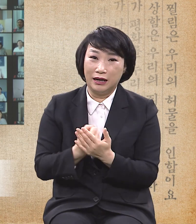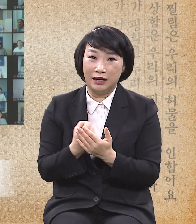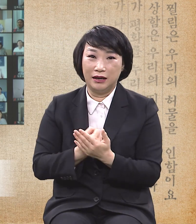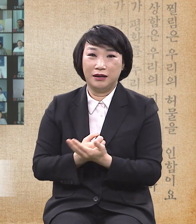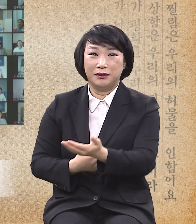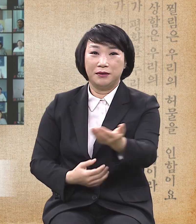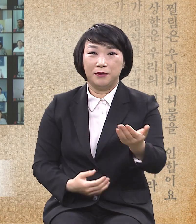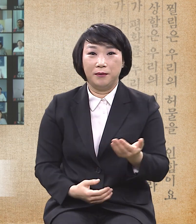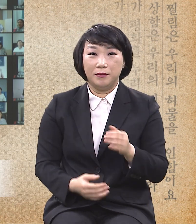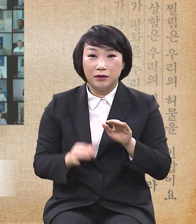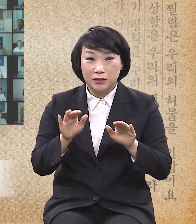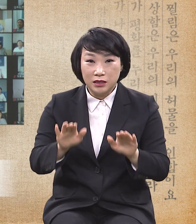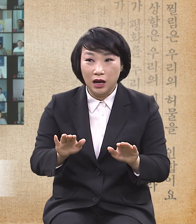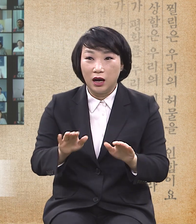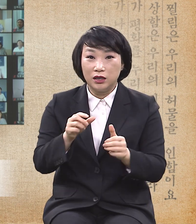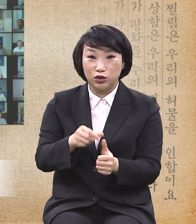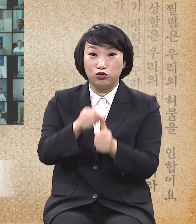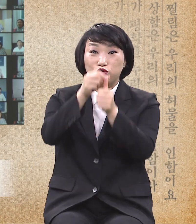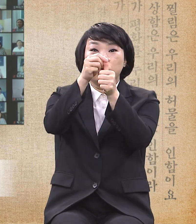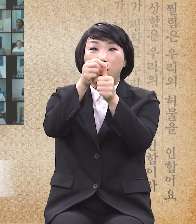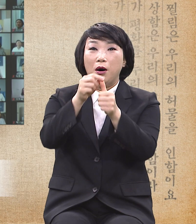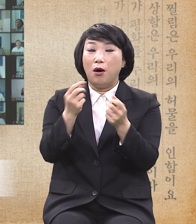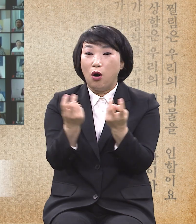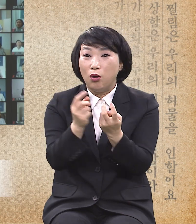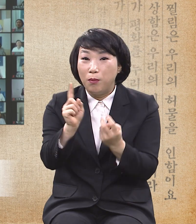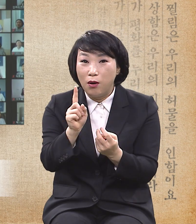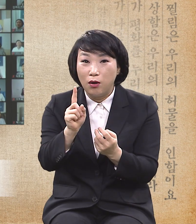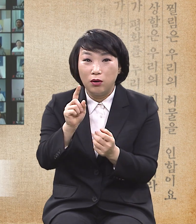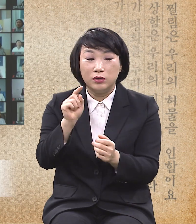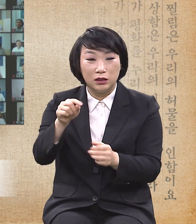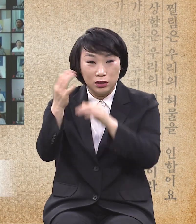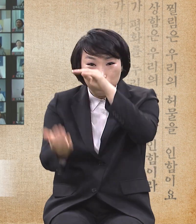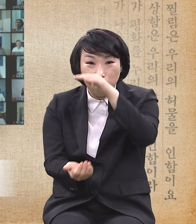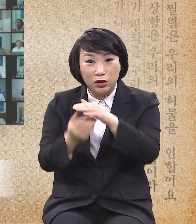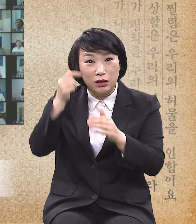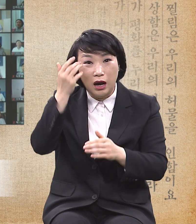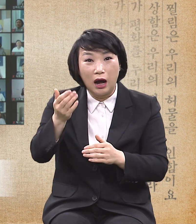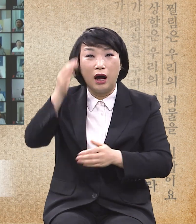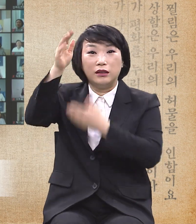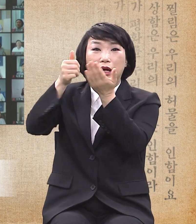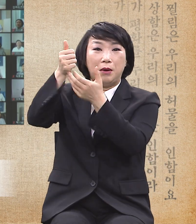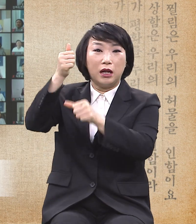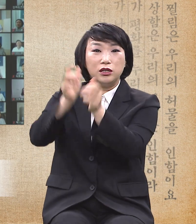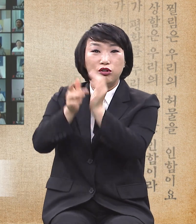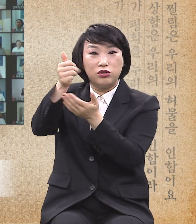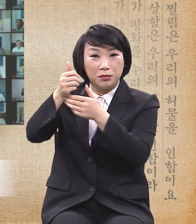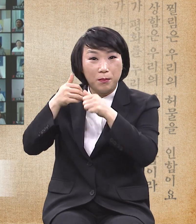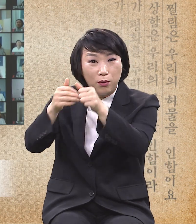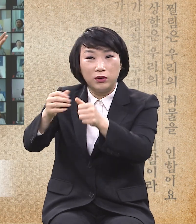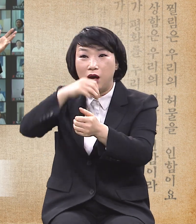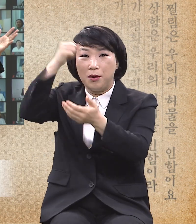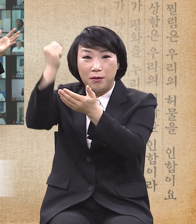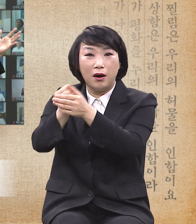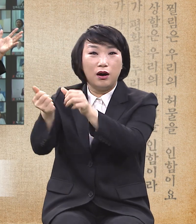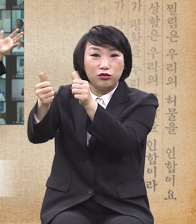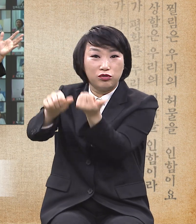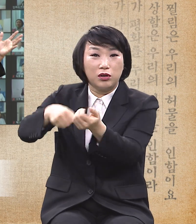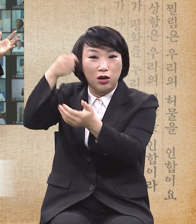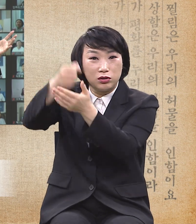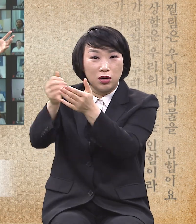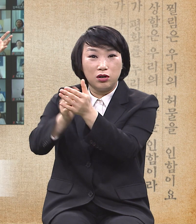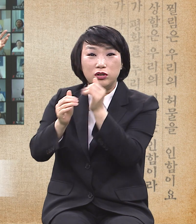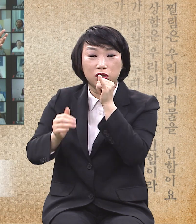않는다니까. 응? 그냥 그 구원이 어떻게 이루어졌느냐? 하나님은 아들을 죽이고 아들은